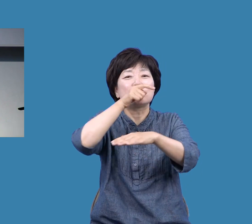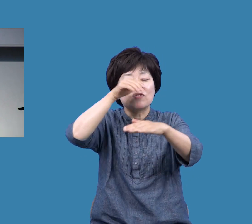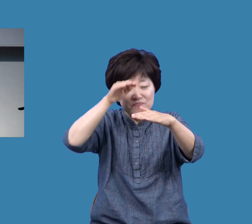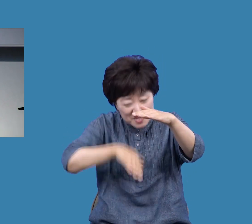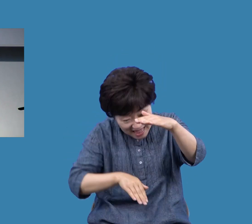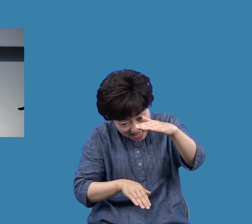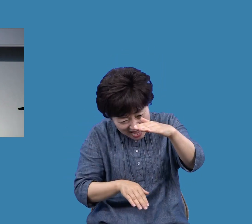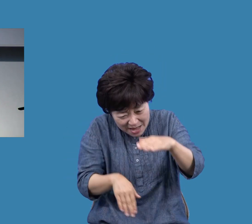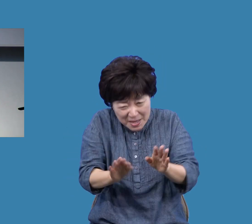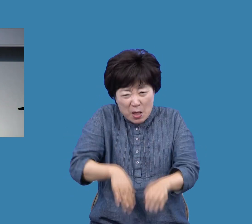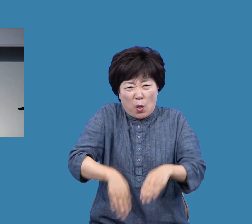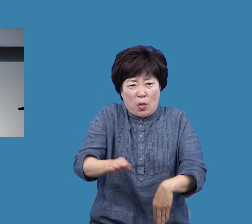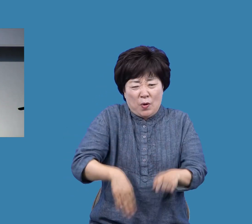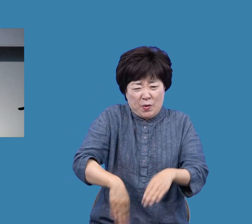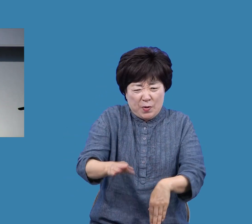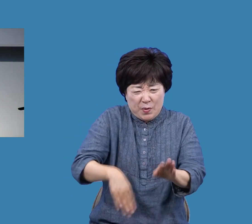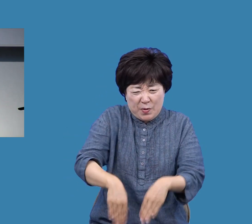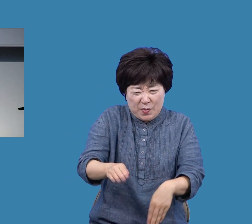막 이러고 있는 거 아세요?